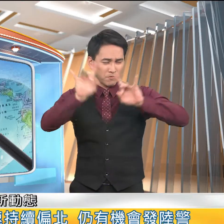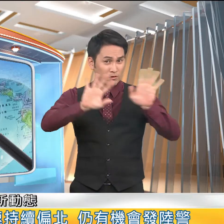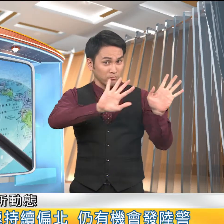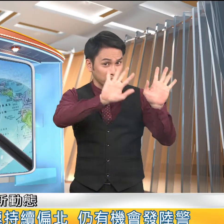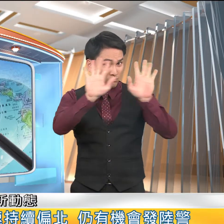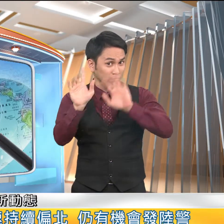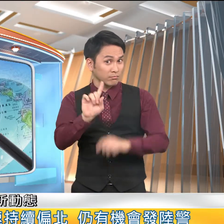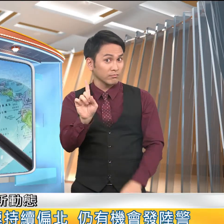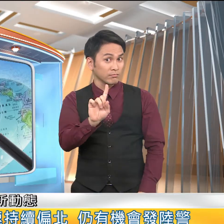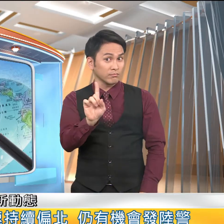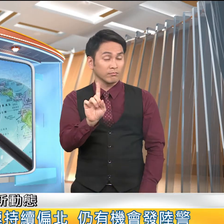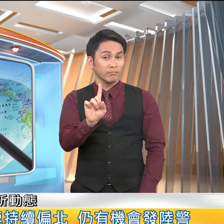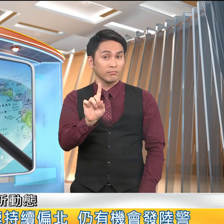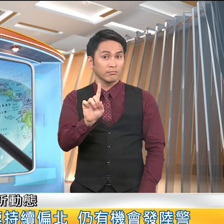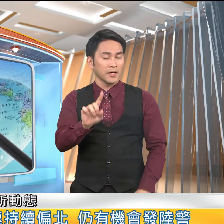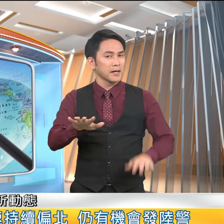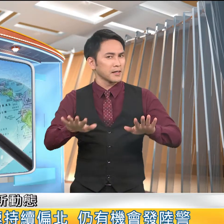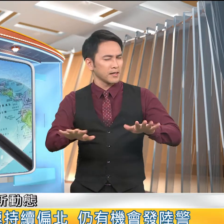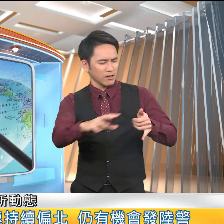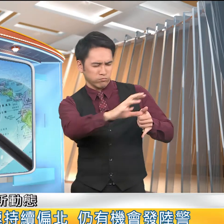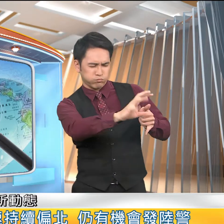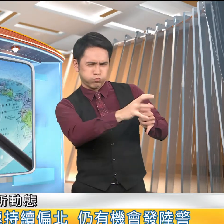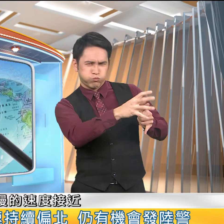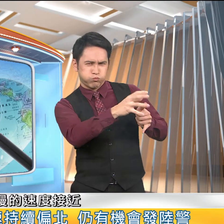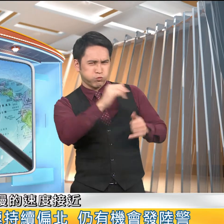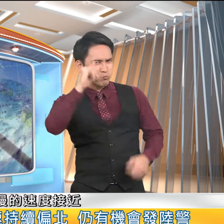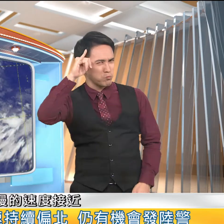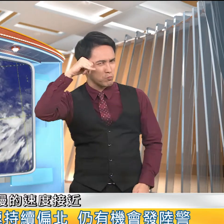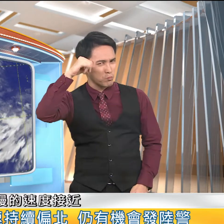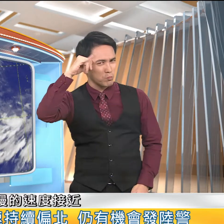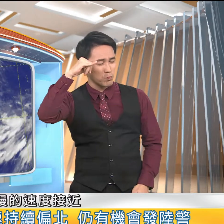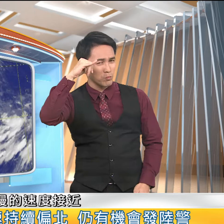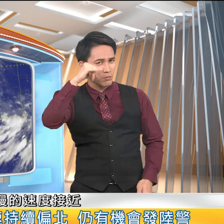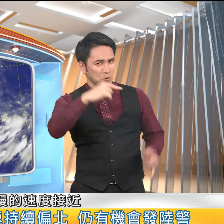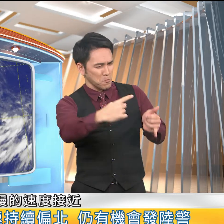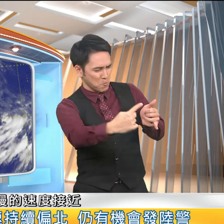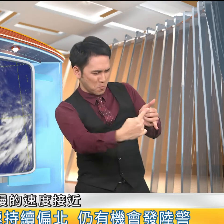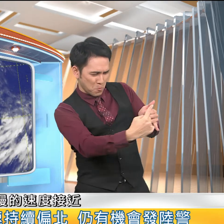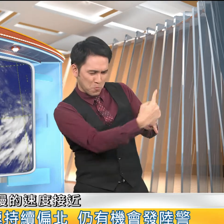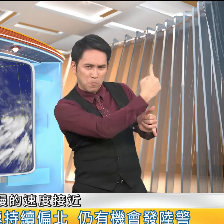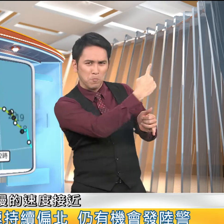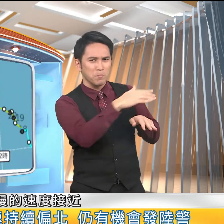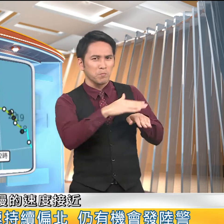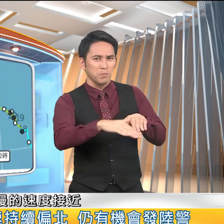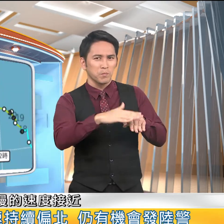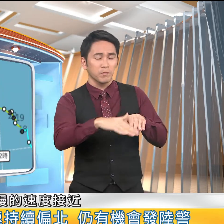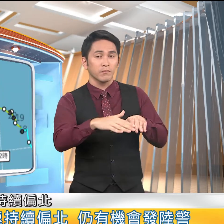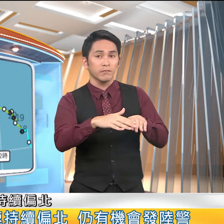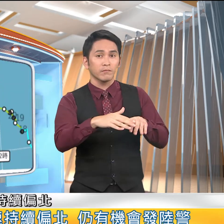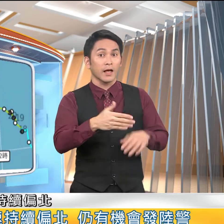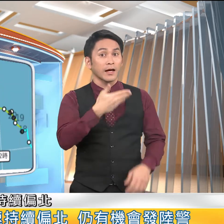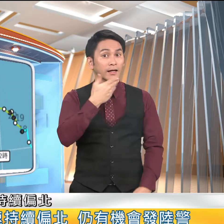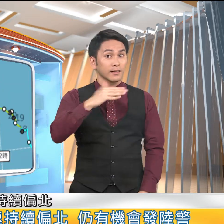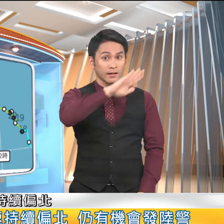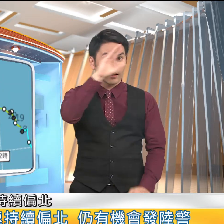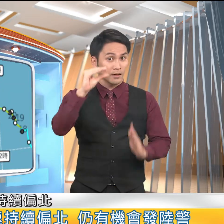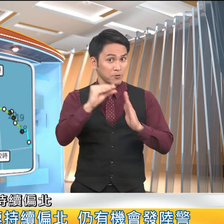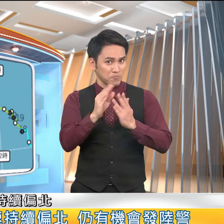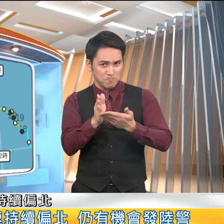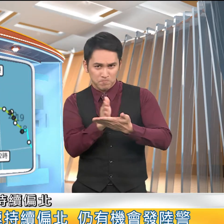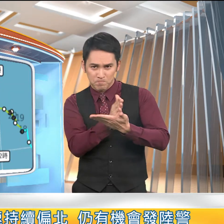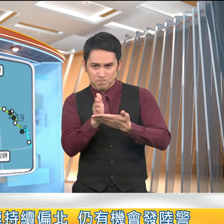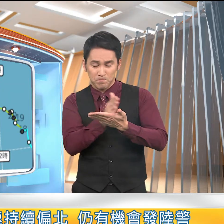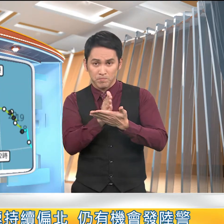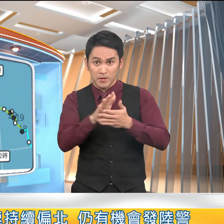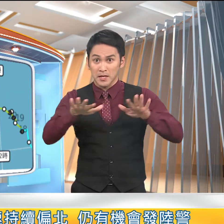烟花台风的最新动态。台风现在以缓慢的速度接近，虽然台风路径持续偏北，